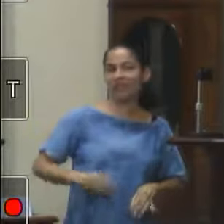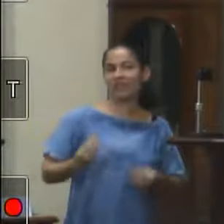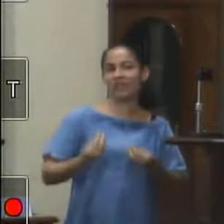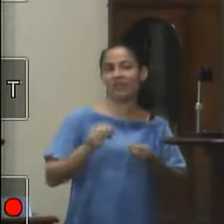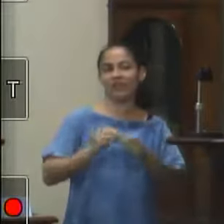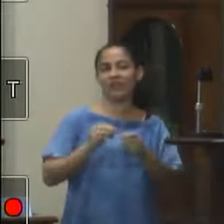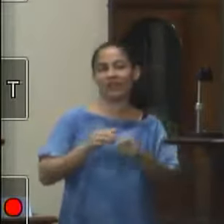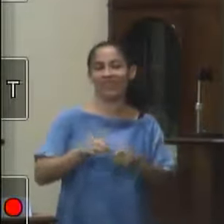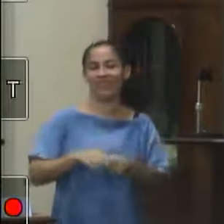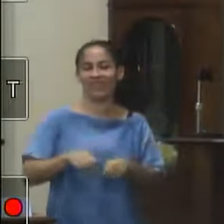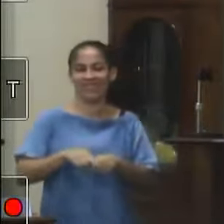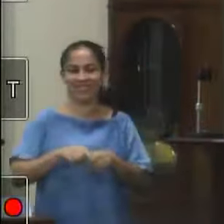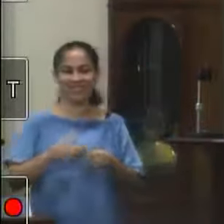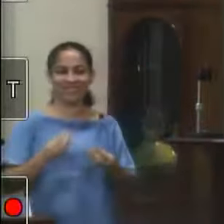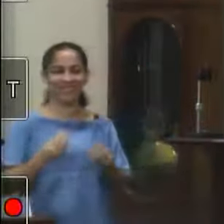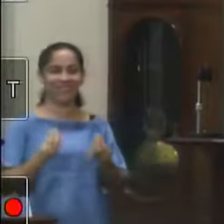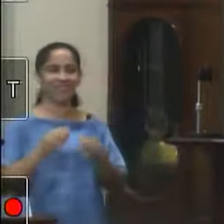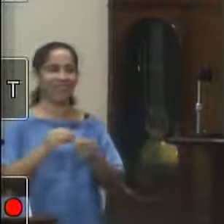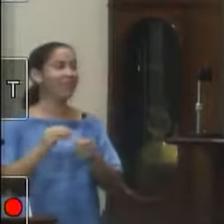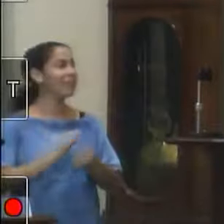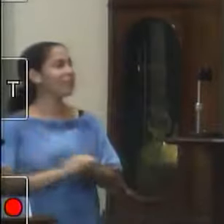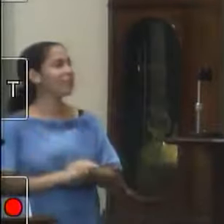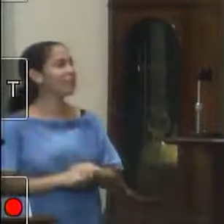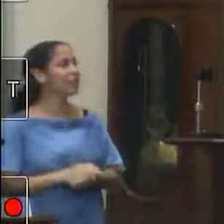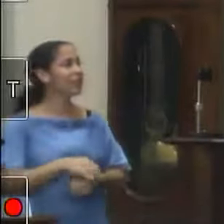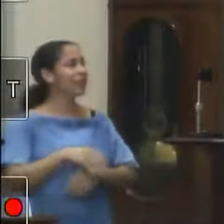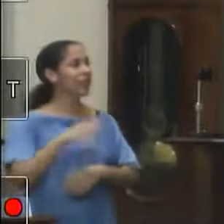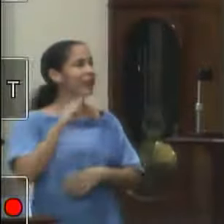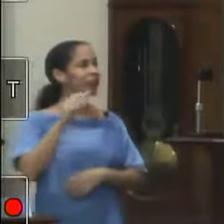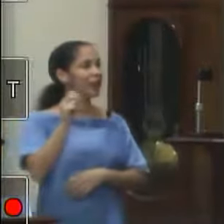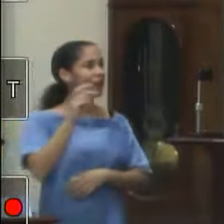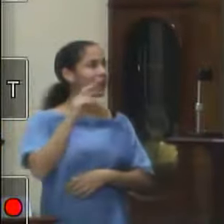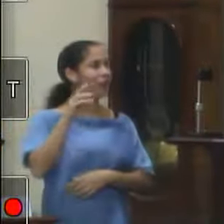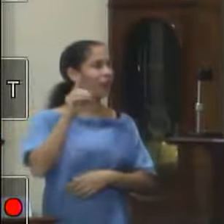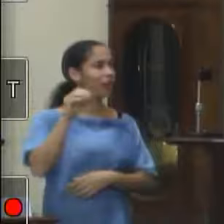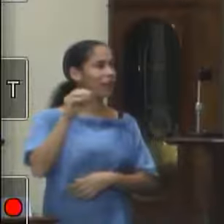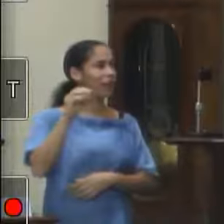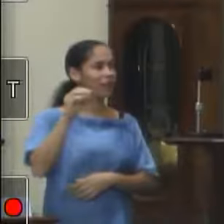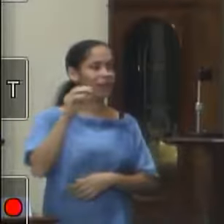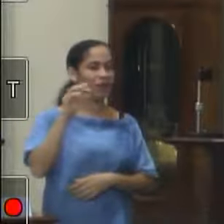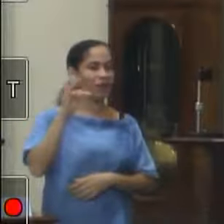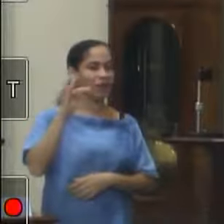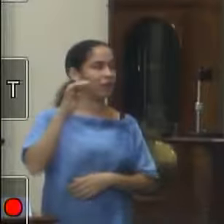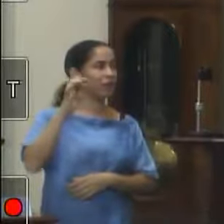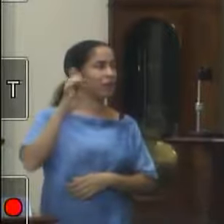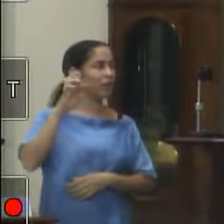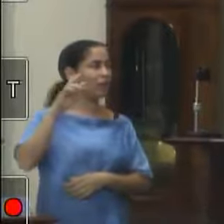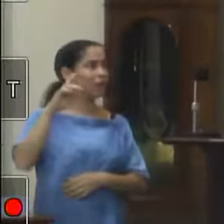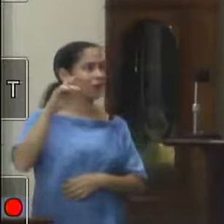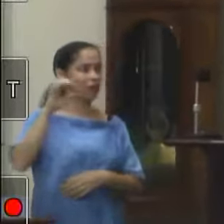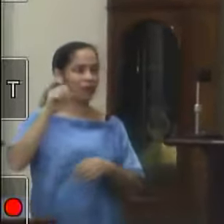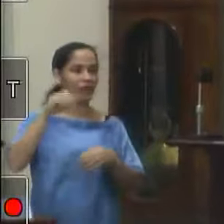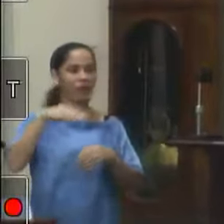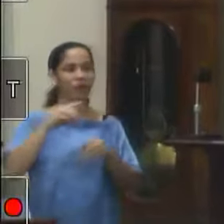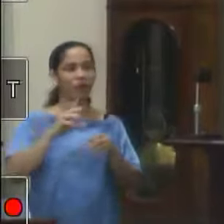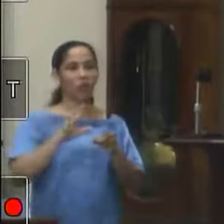quanto eles ralaram. O Bar do Torreiro quase que fechou, porque vai, a firma não vem, e volta, e falta material. Isso tudo, Celso,